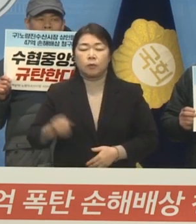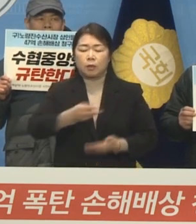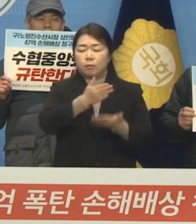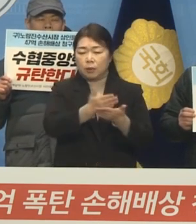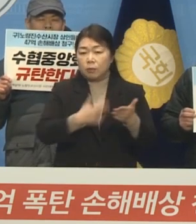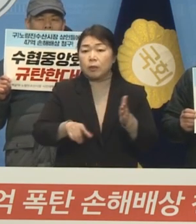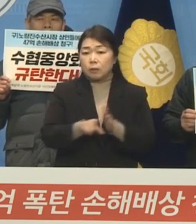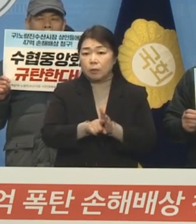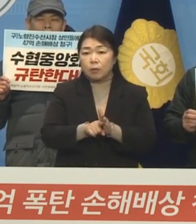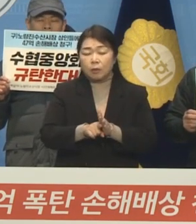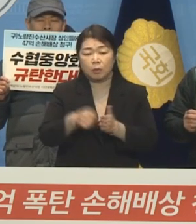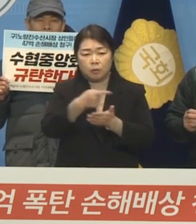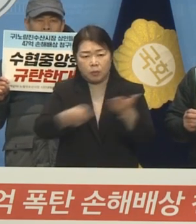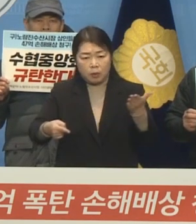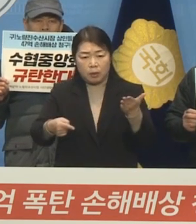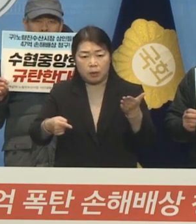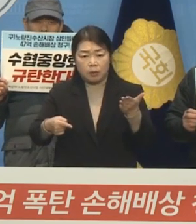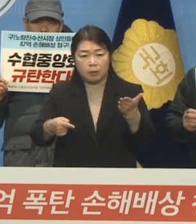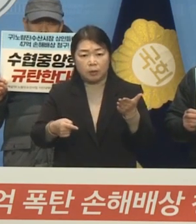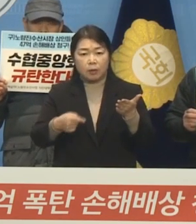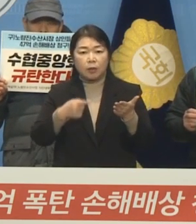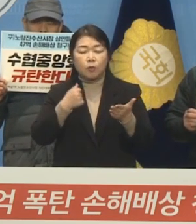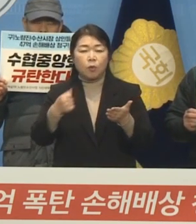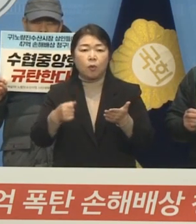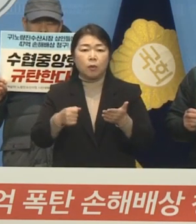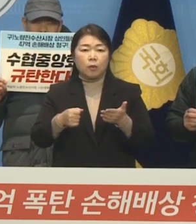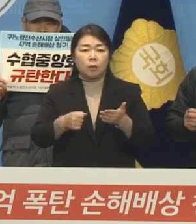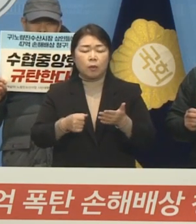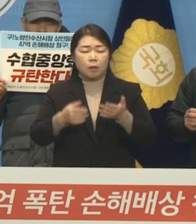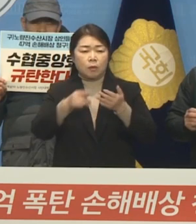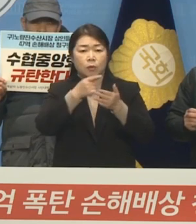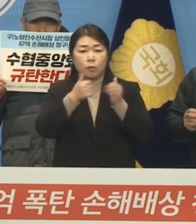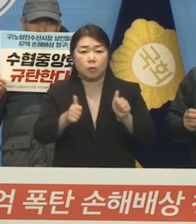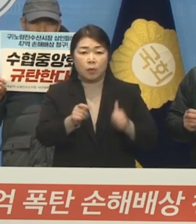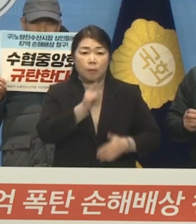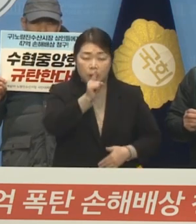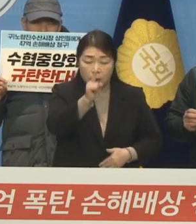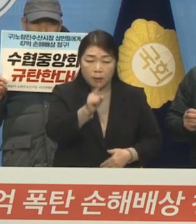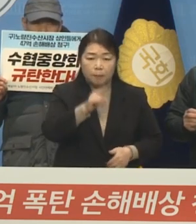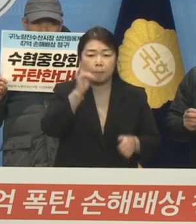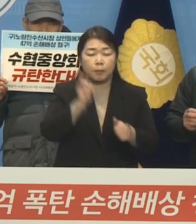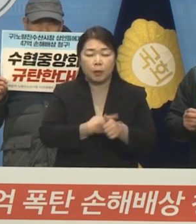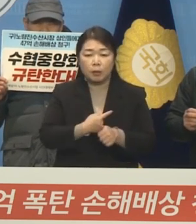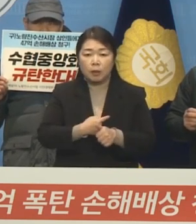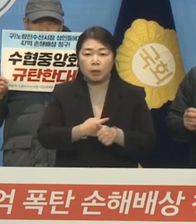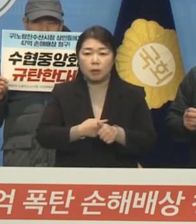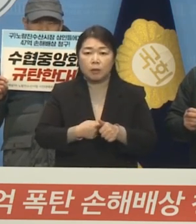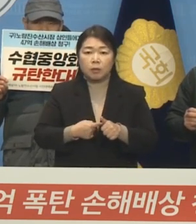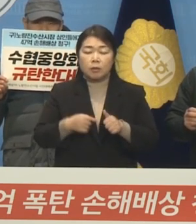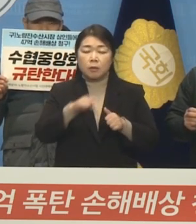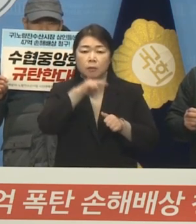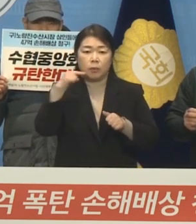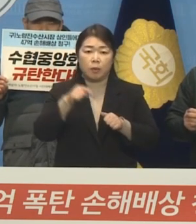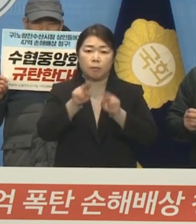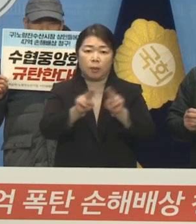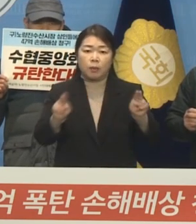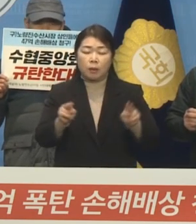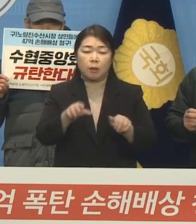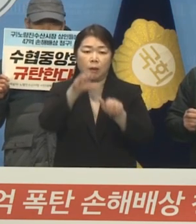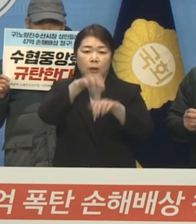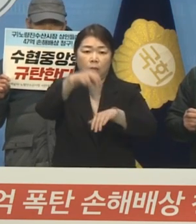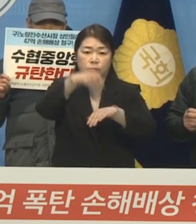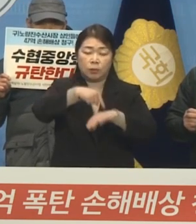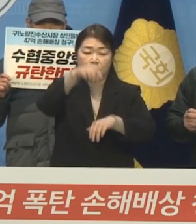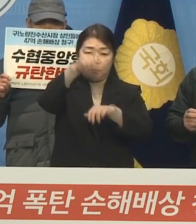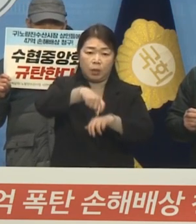많은 사람들이 그 손해배상액에 과압류를 당함으로 인해서 많은 쌍용자동차 직원들이 스스로 목숨을